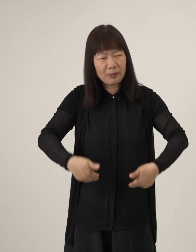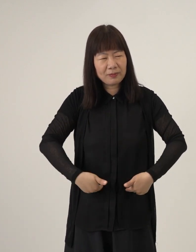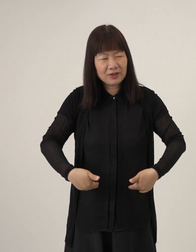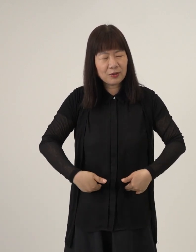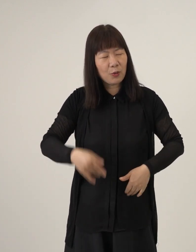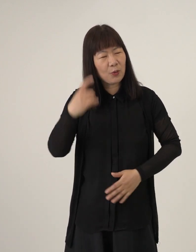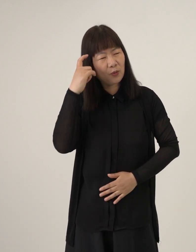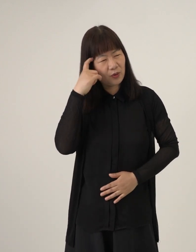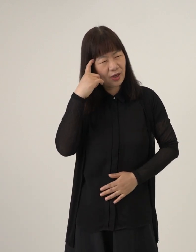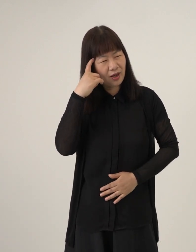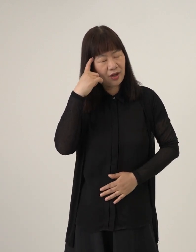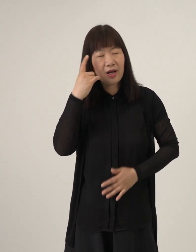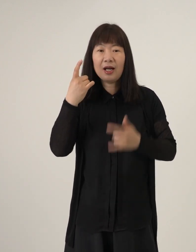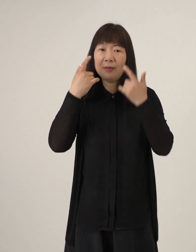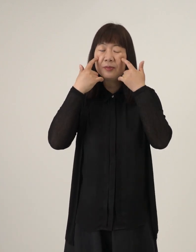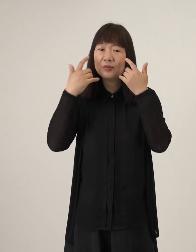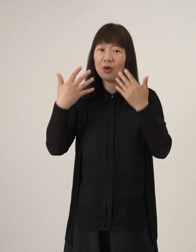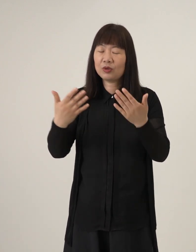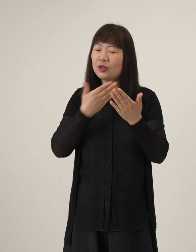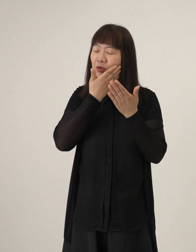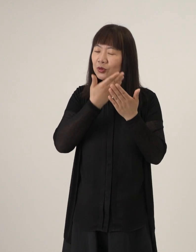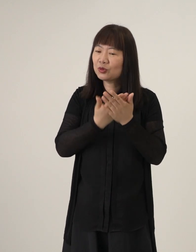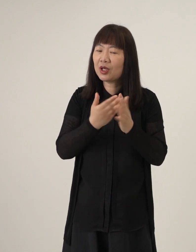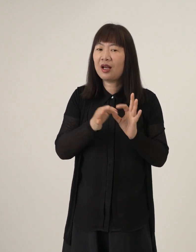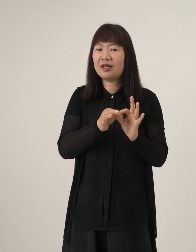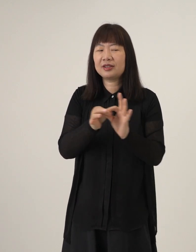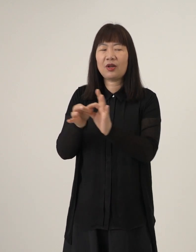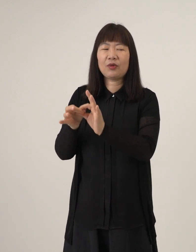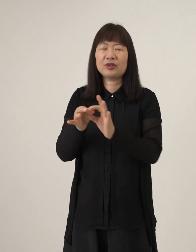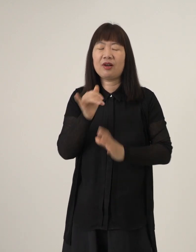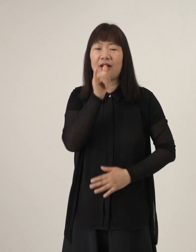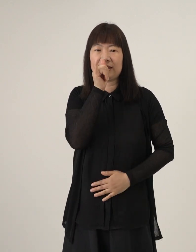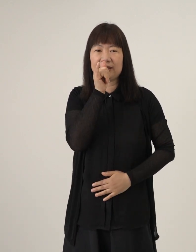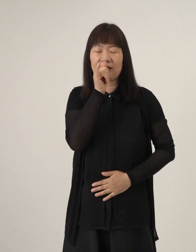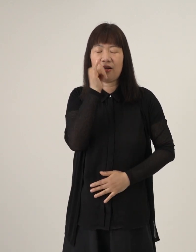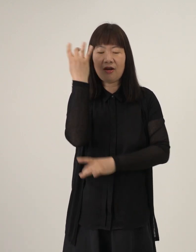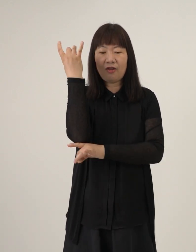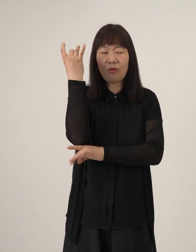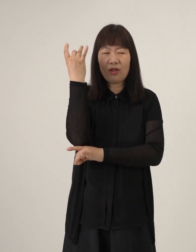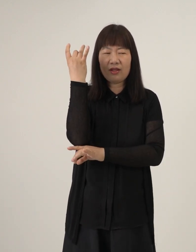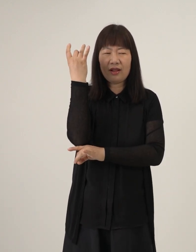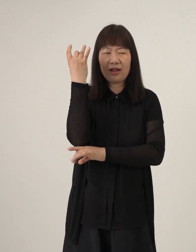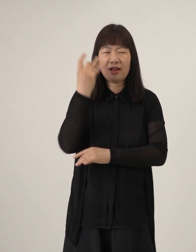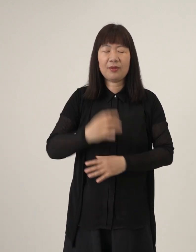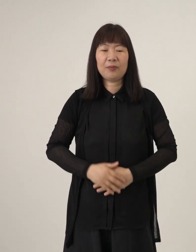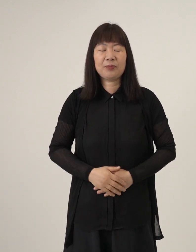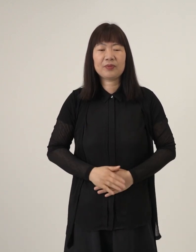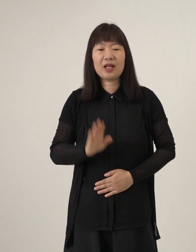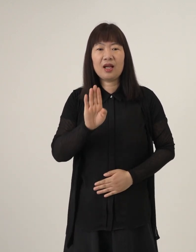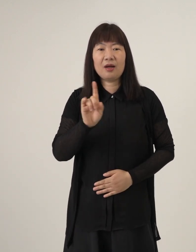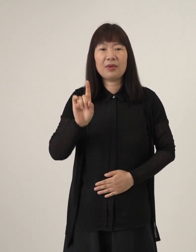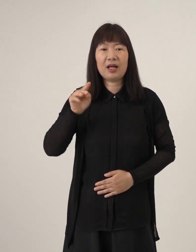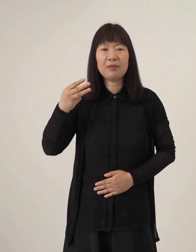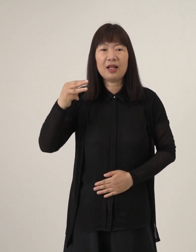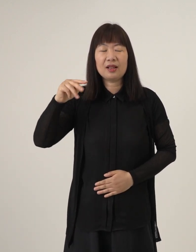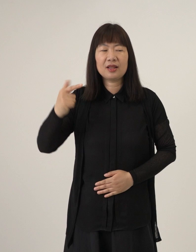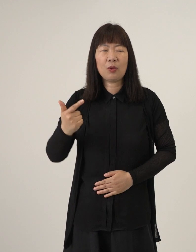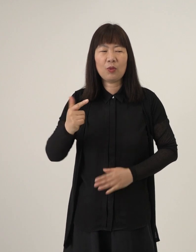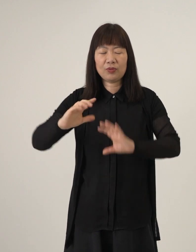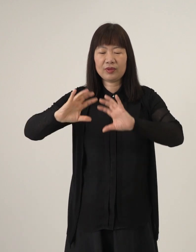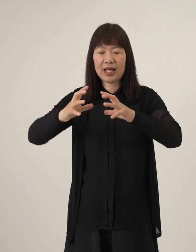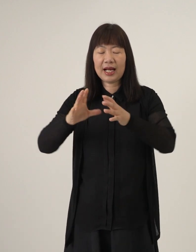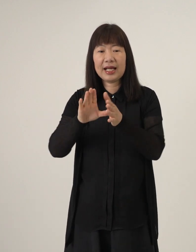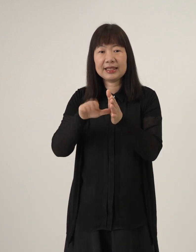될까? 분명히 중요한 연결고리가 있습니다. 원래 바벨론 제국